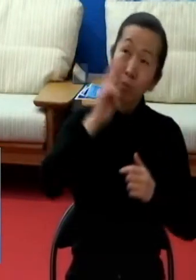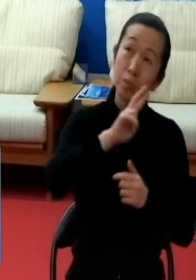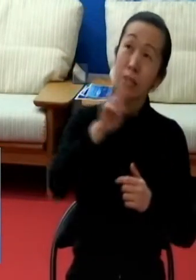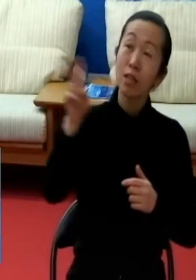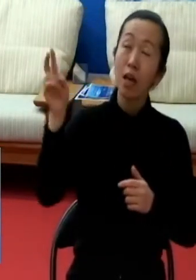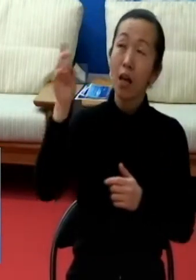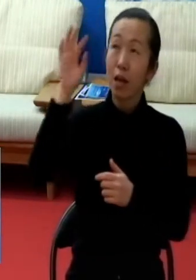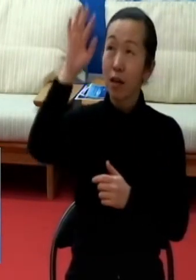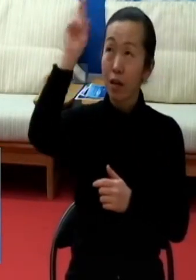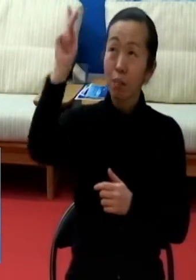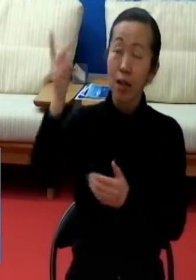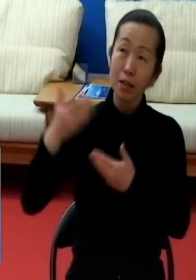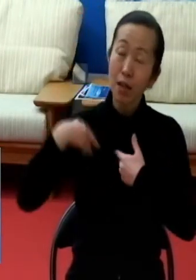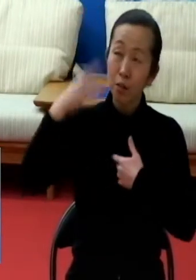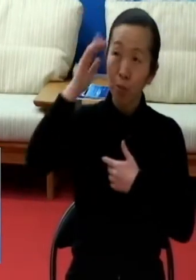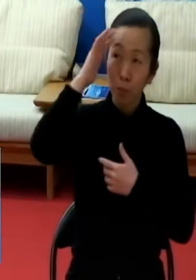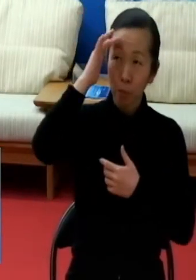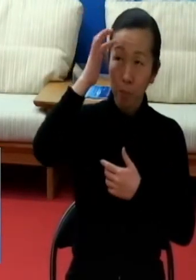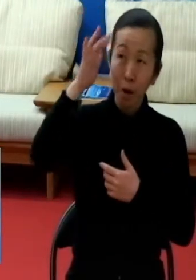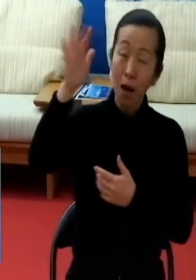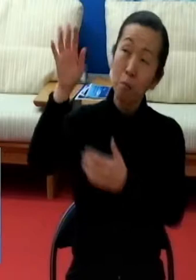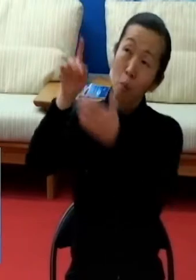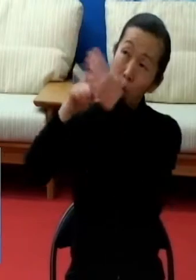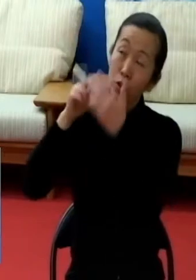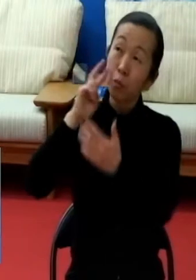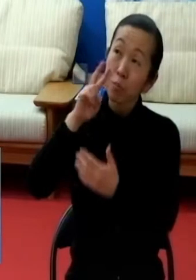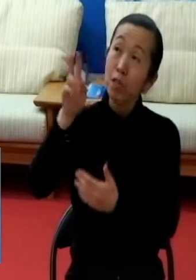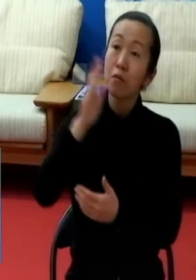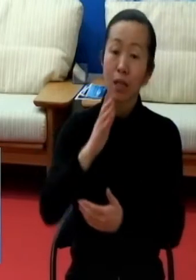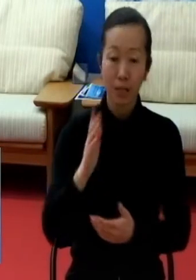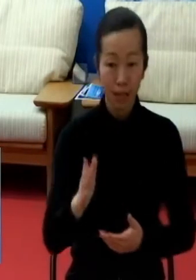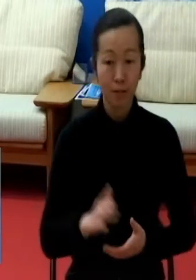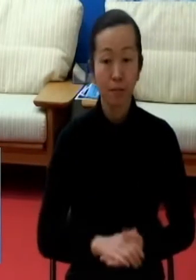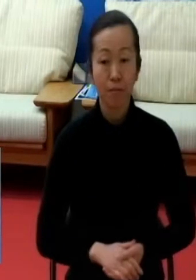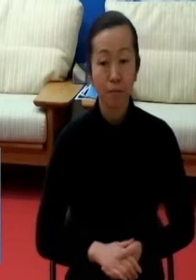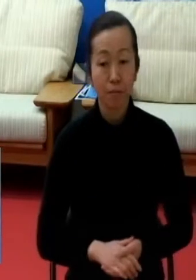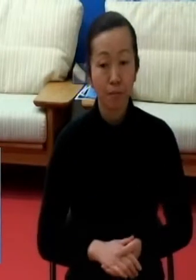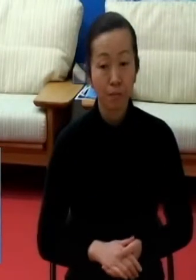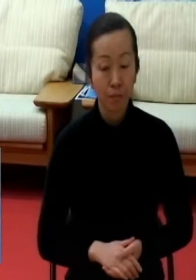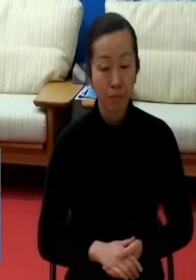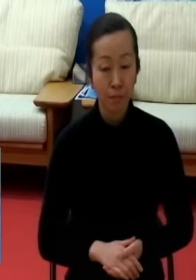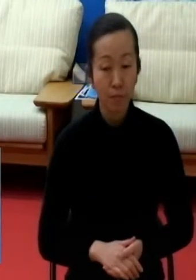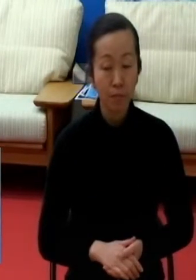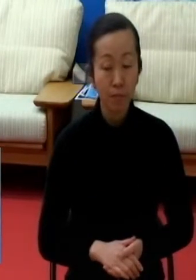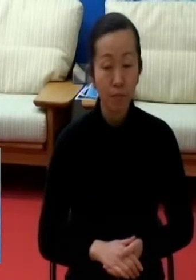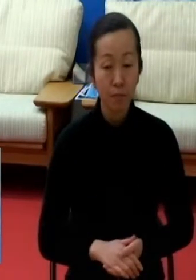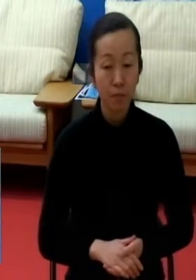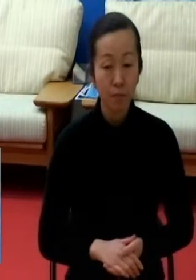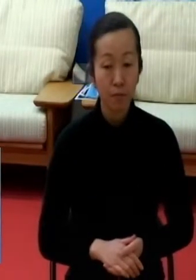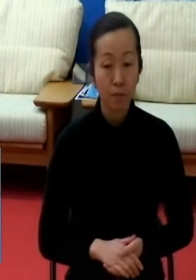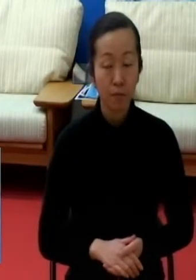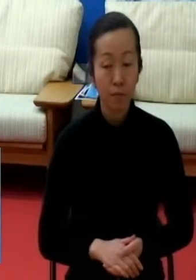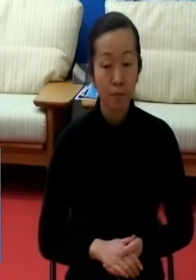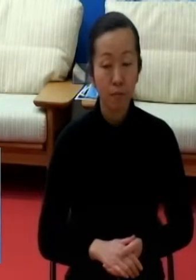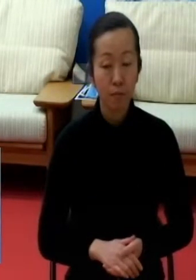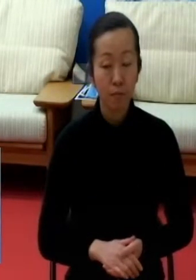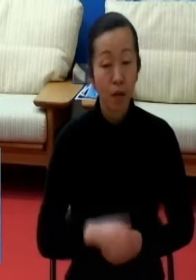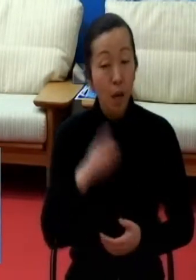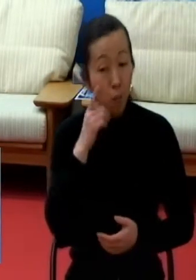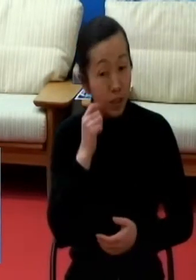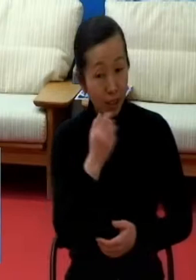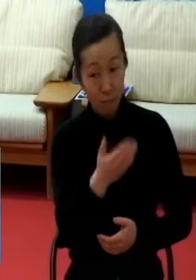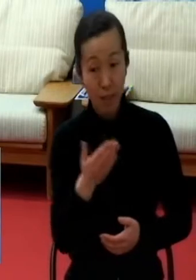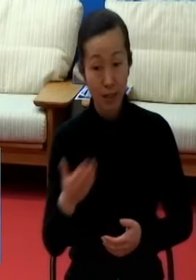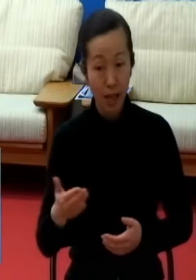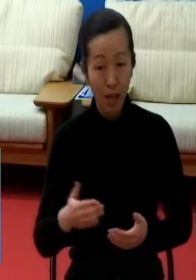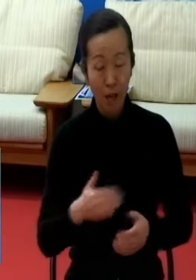い。幻を見てください。 여러분이 만약 잘 하지 못해도 최선을 다하면 됩니다. もしかして皆